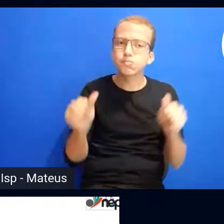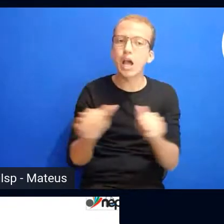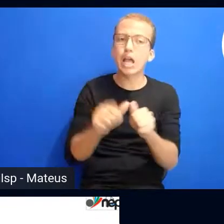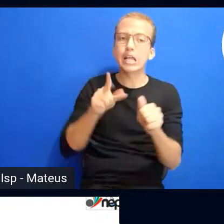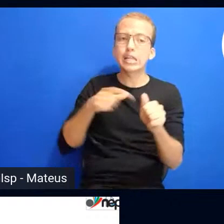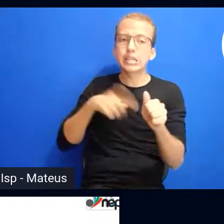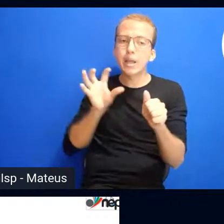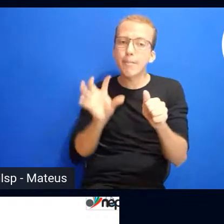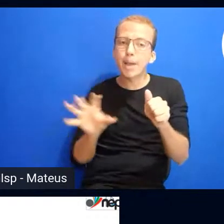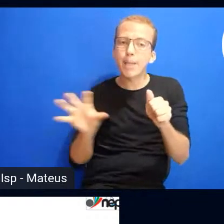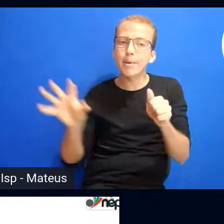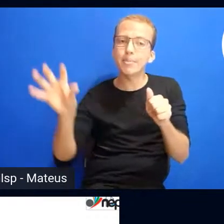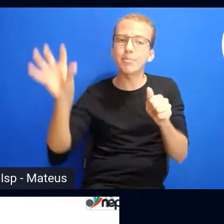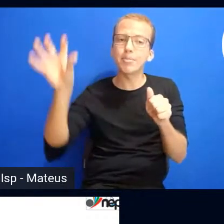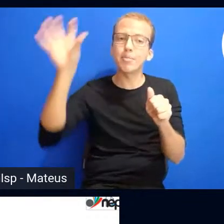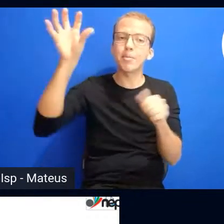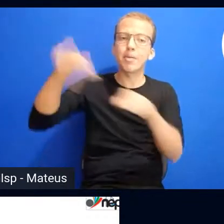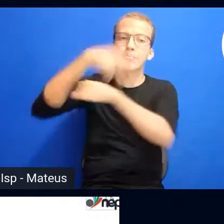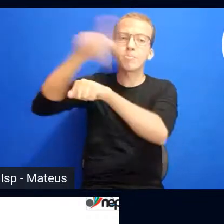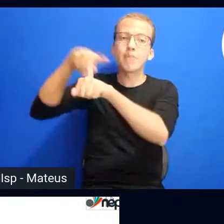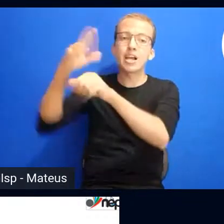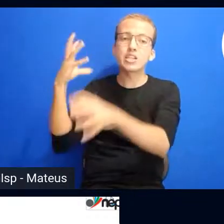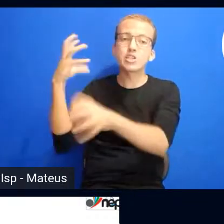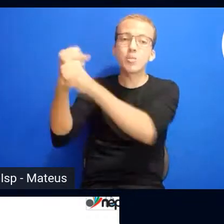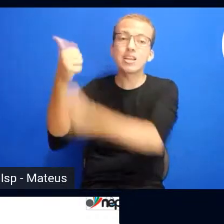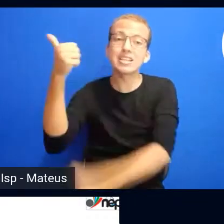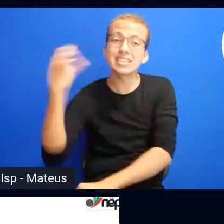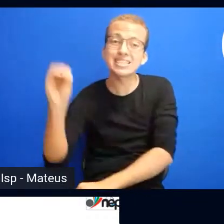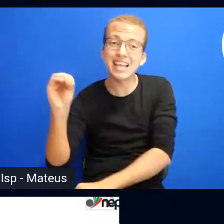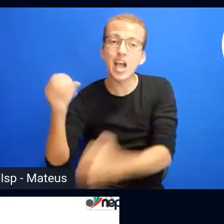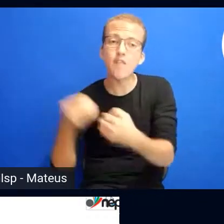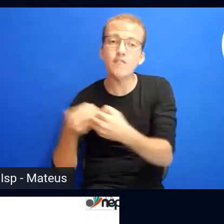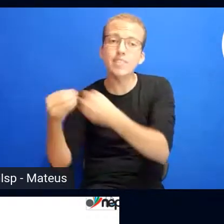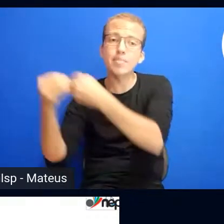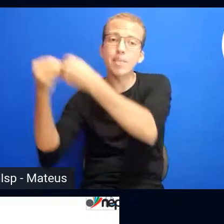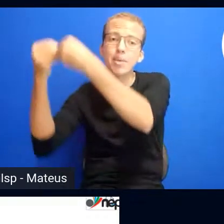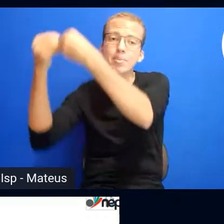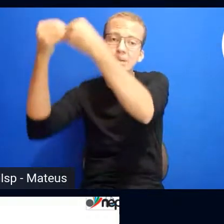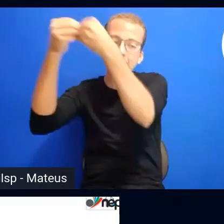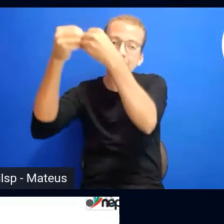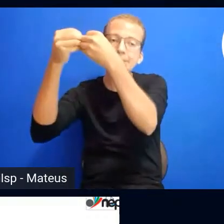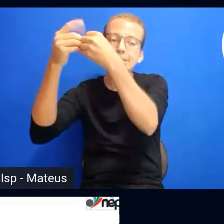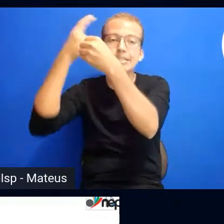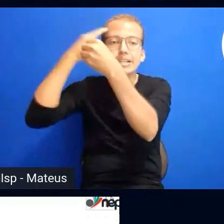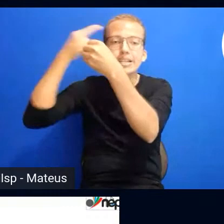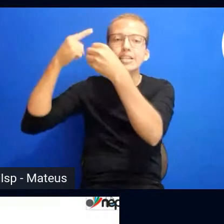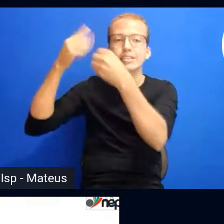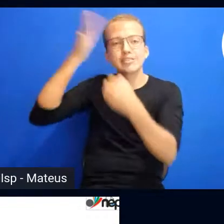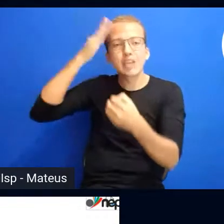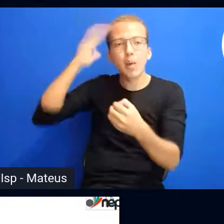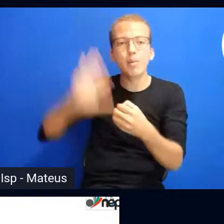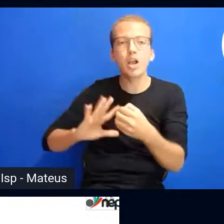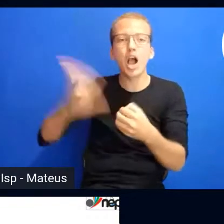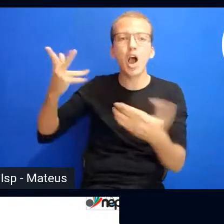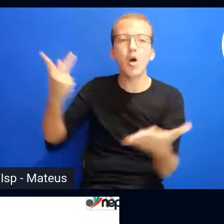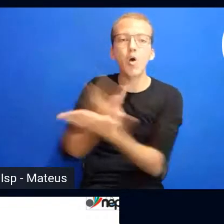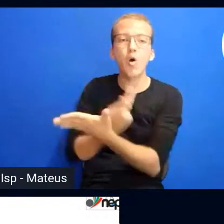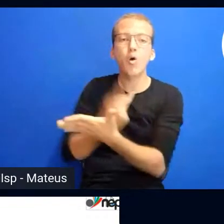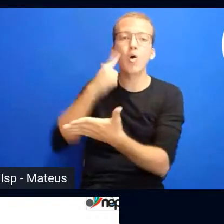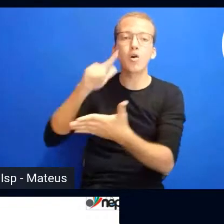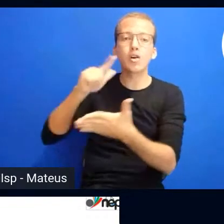aqui da da nossa América do Sul, é natural que haja, né, um constante fluxo de de migrantes e ou